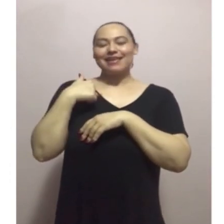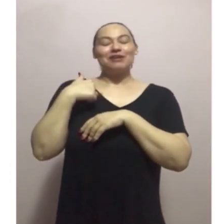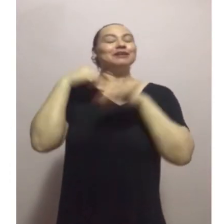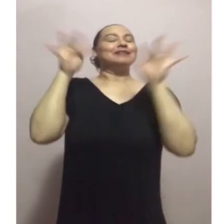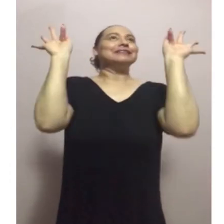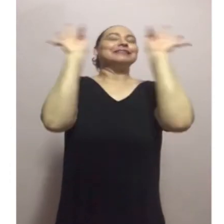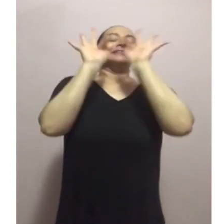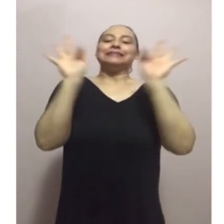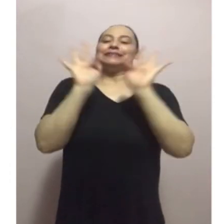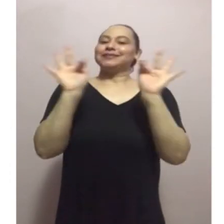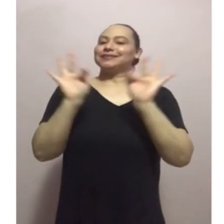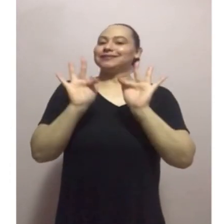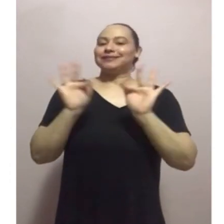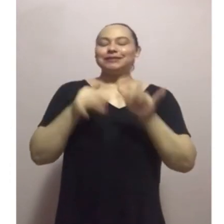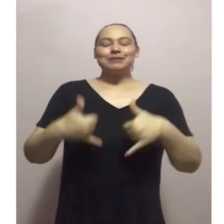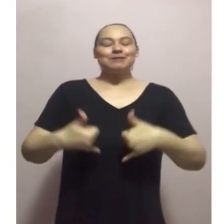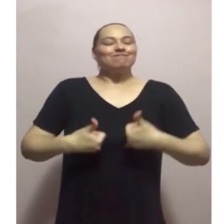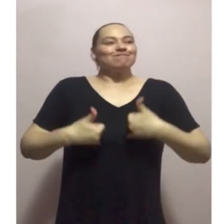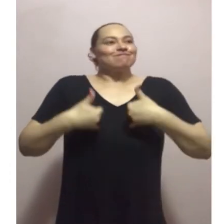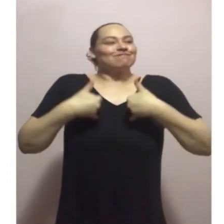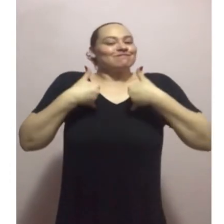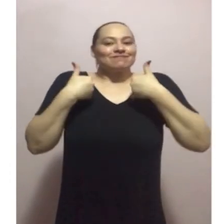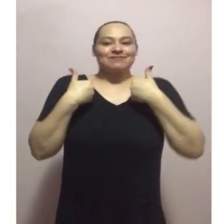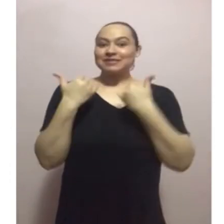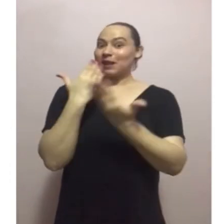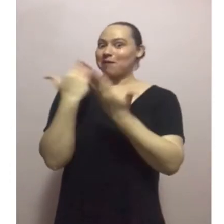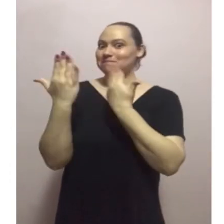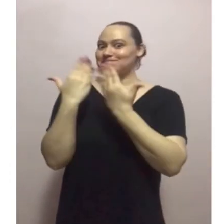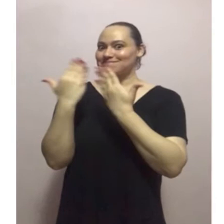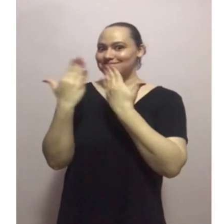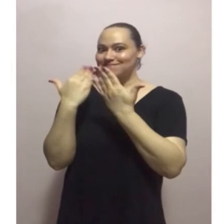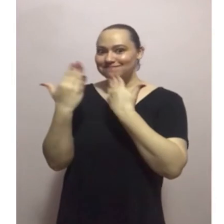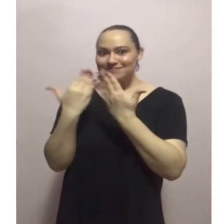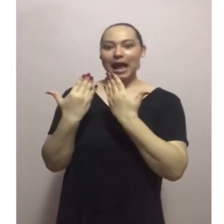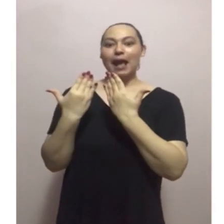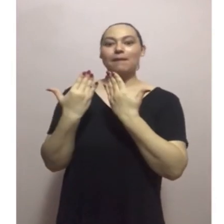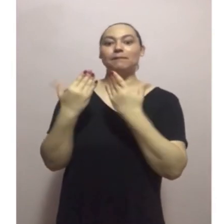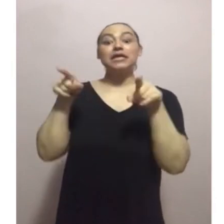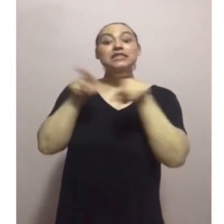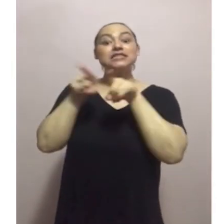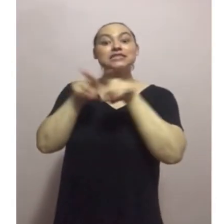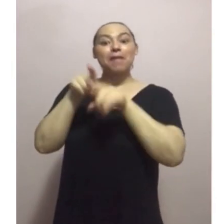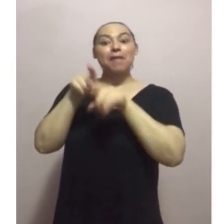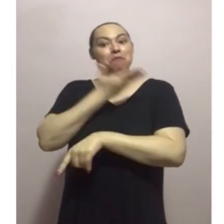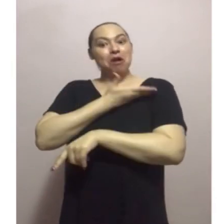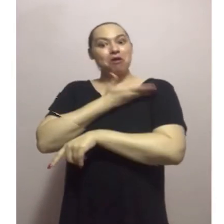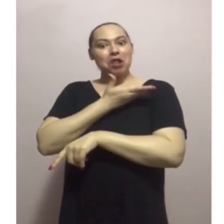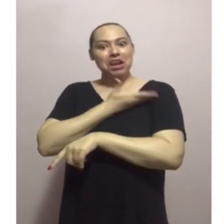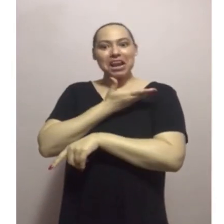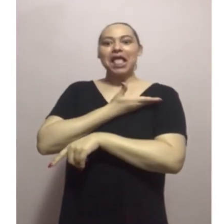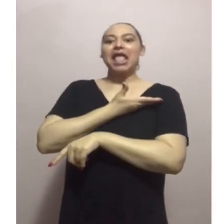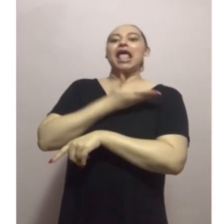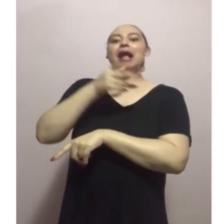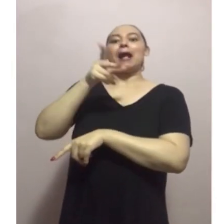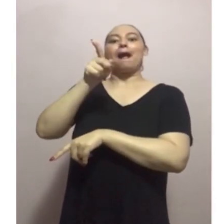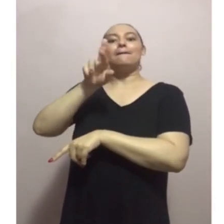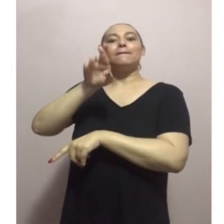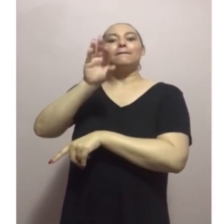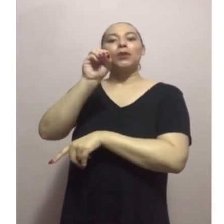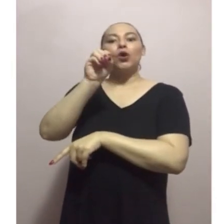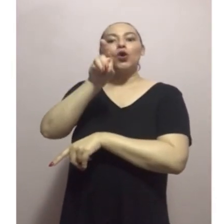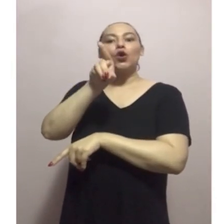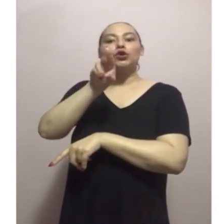orgulho muito grande de ter convidado para vir bater esse papo comigo a produtora, uma das produtoras que eu mais admiro